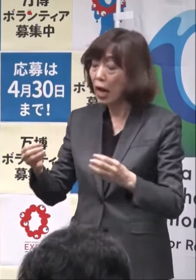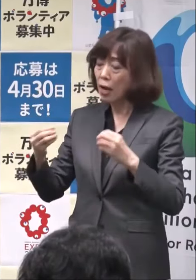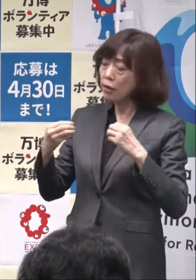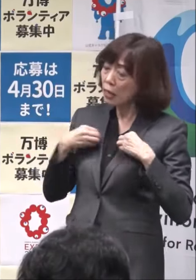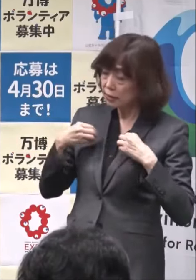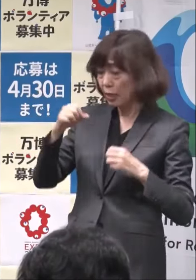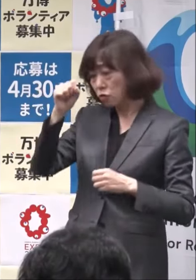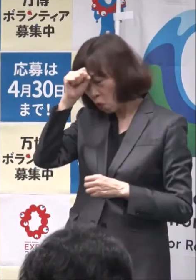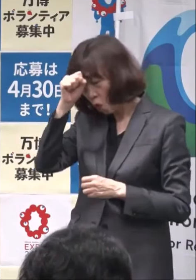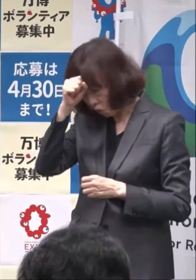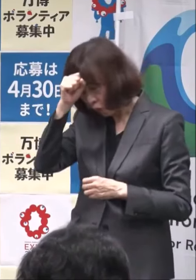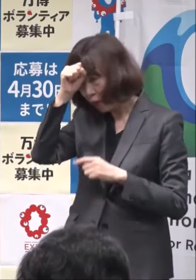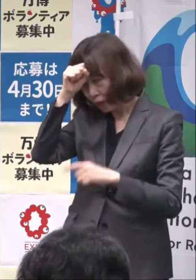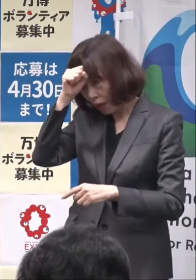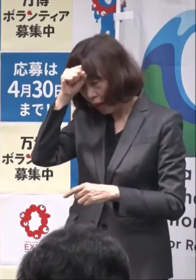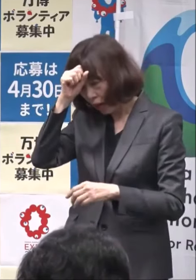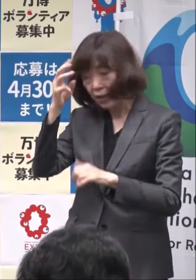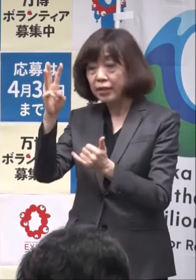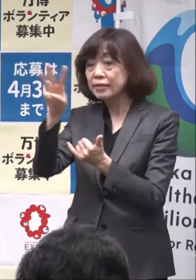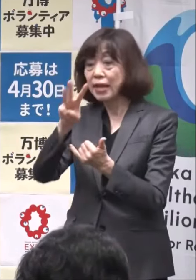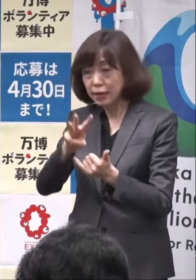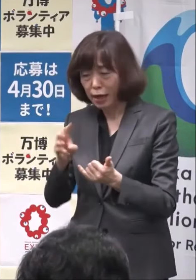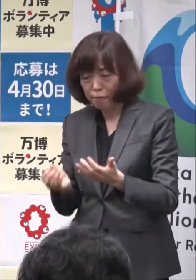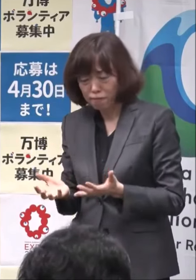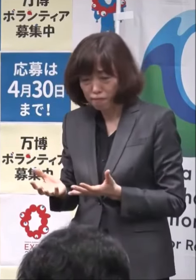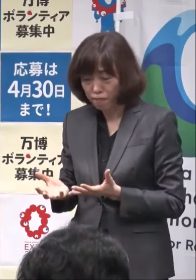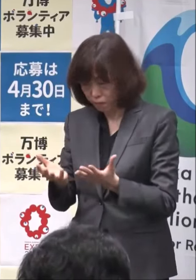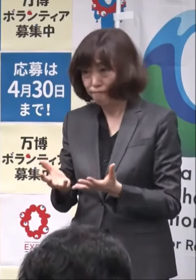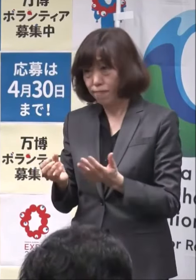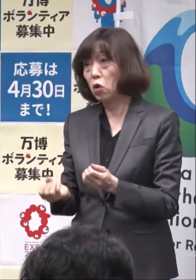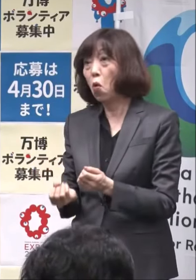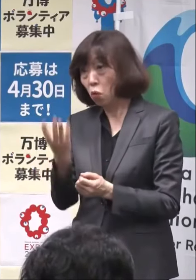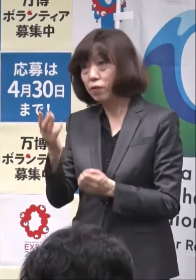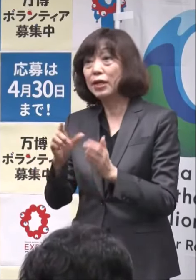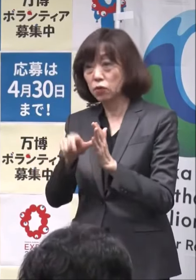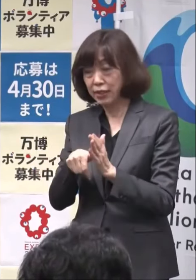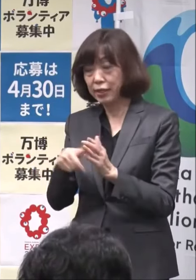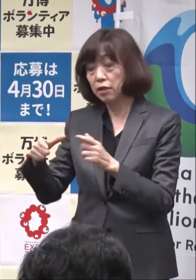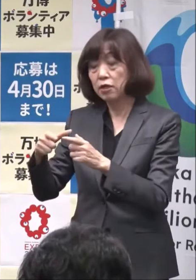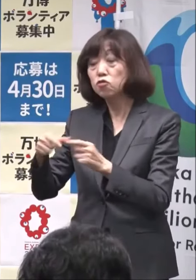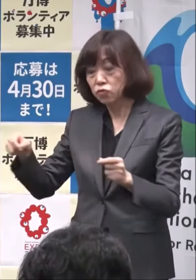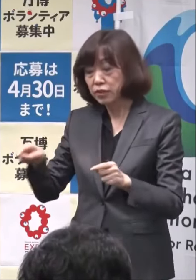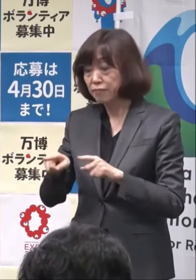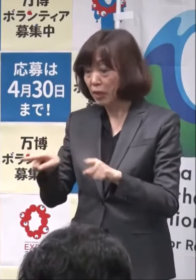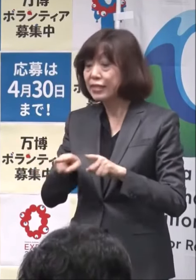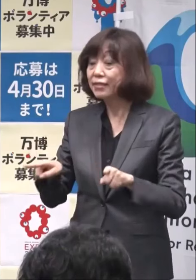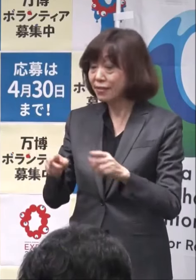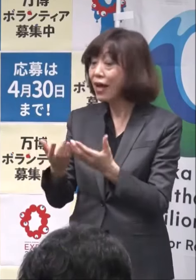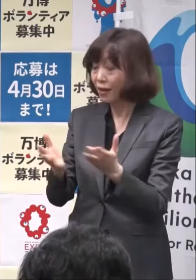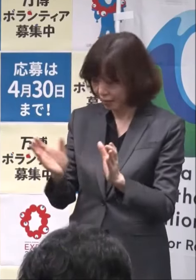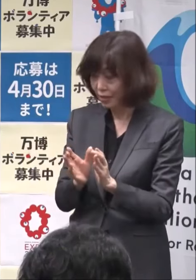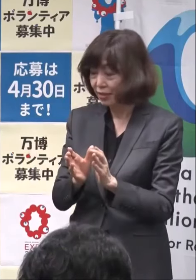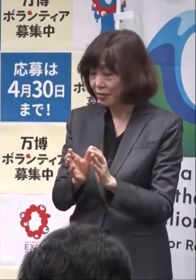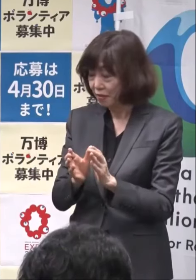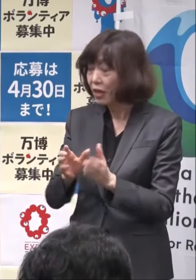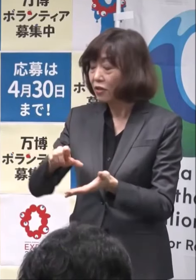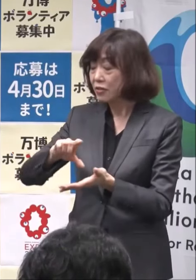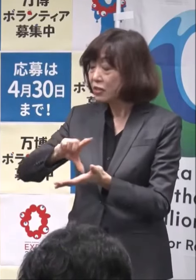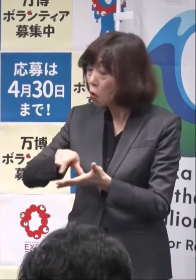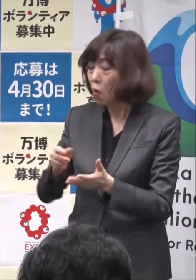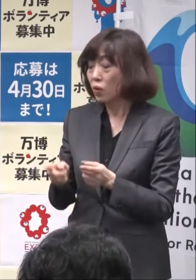災害などの、想定外の事態が起きたときに国が自治体に対応指示できるようにするという、地方自治法の改正案がです